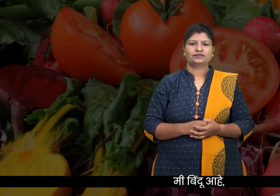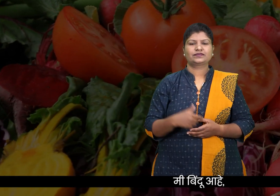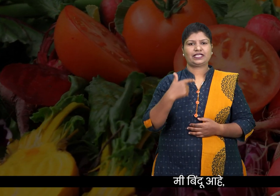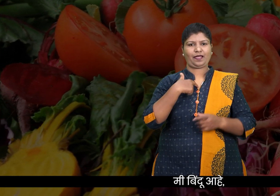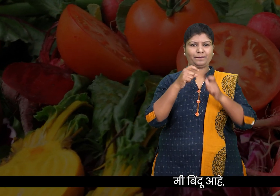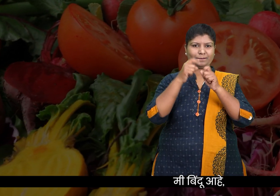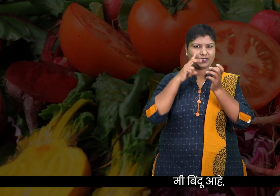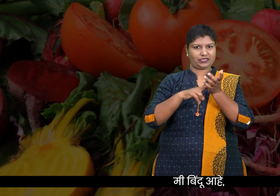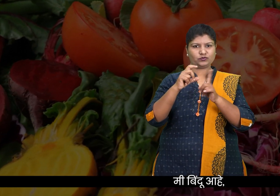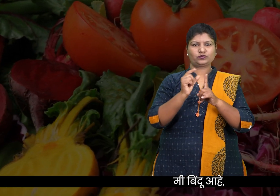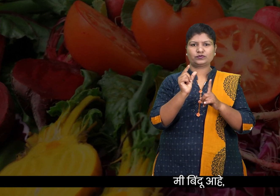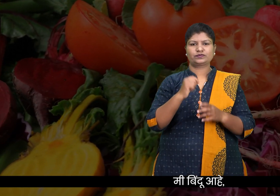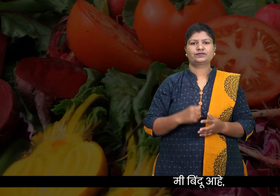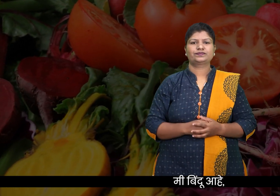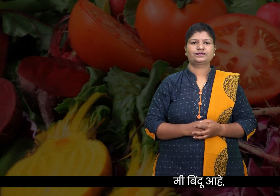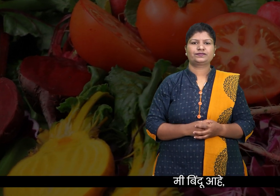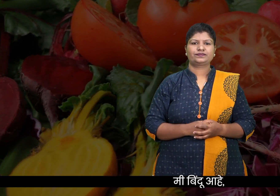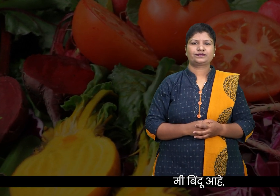मी बिंदू आहे.